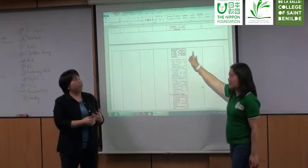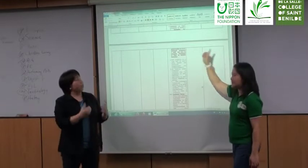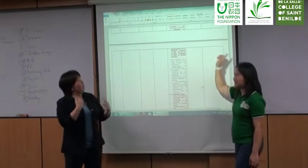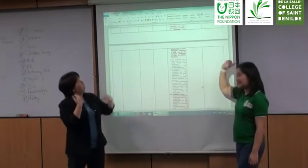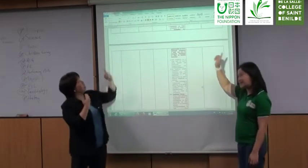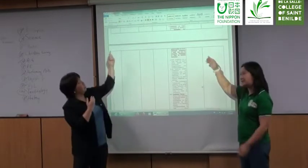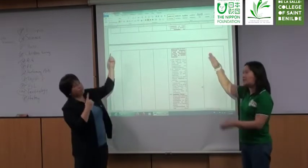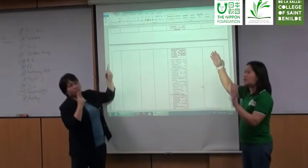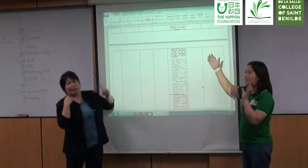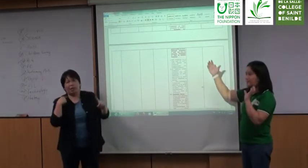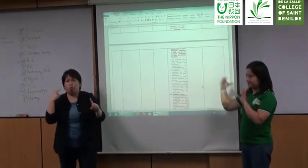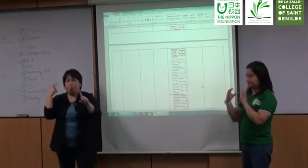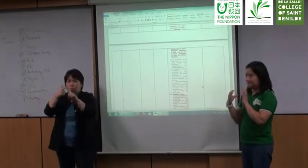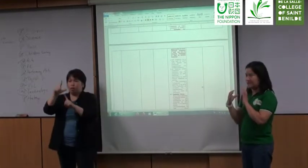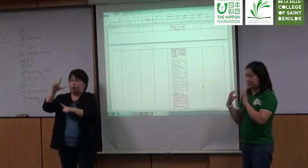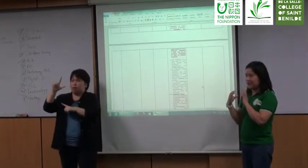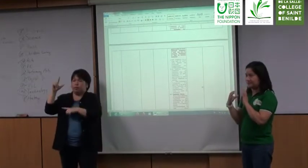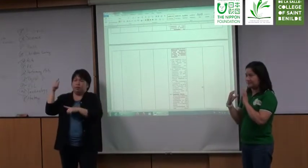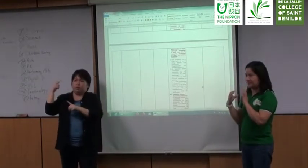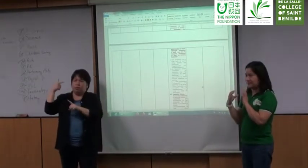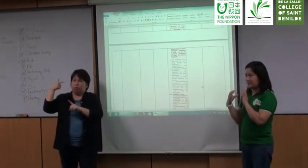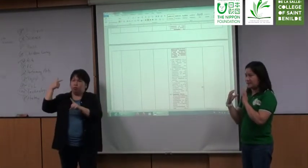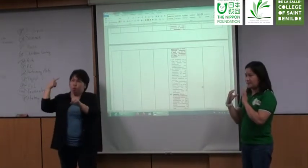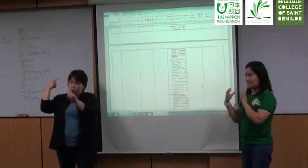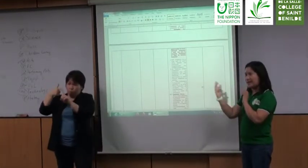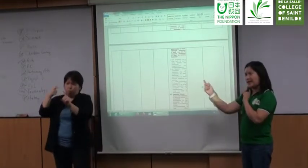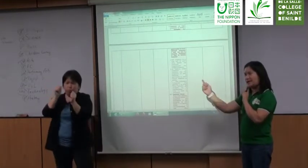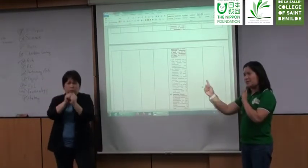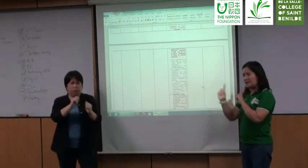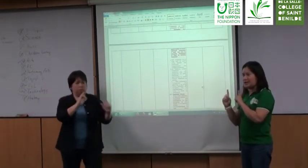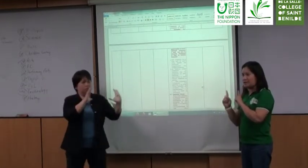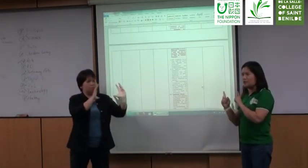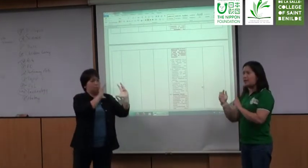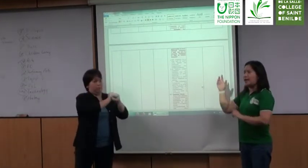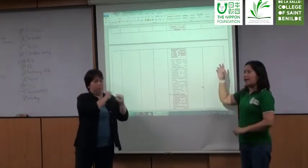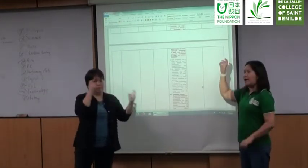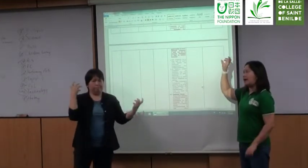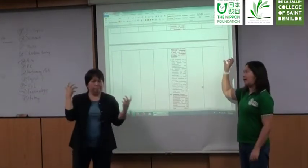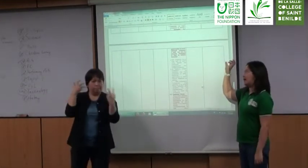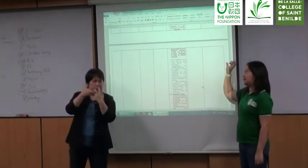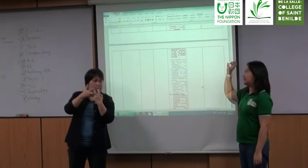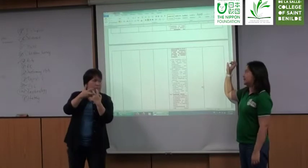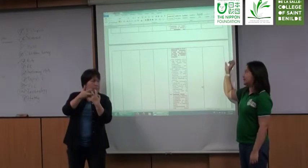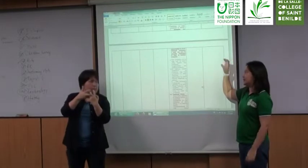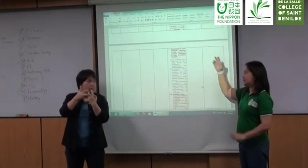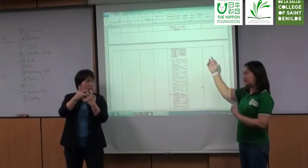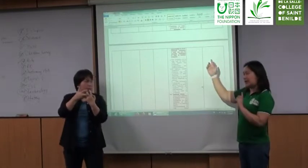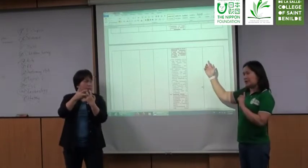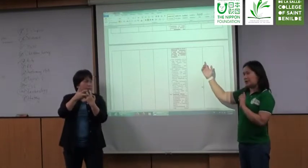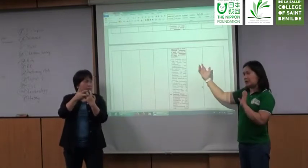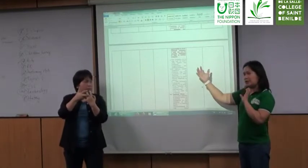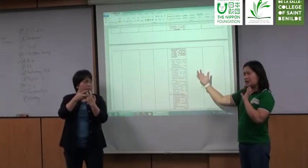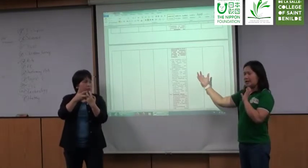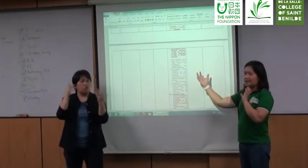layunin mo, sa synthesis mo, mag-jive. Para nakuha nila kung,